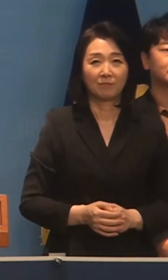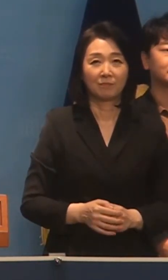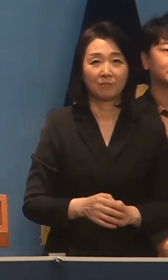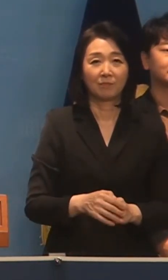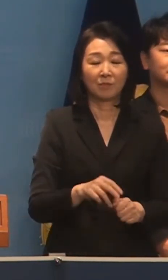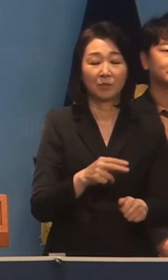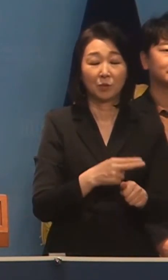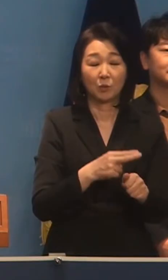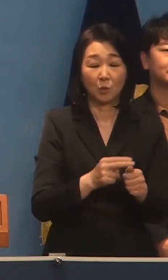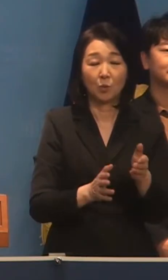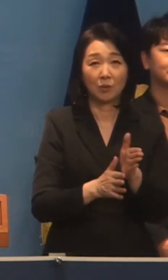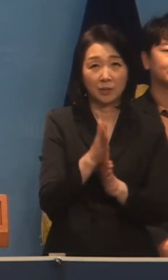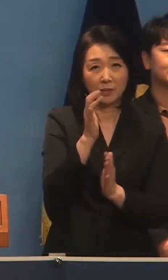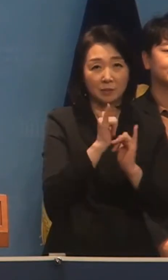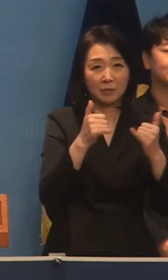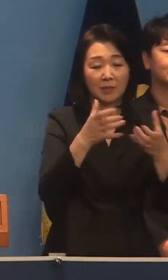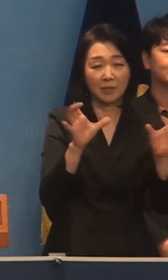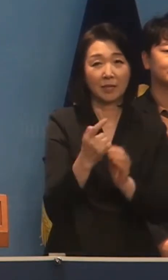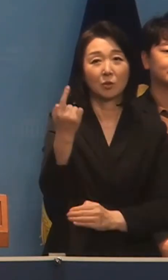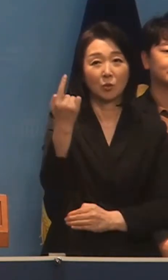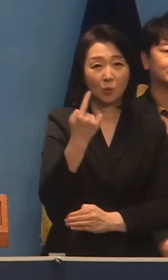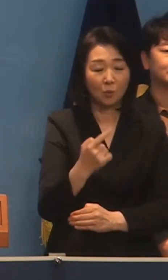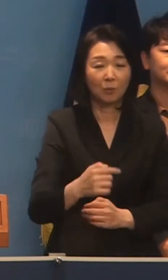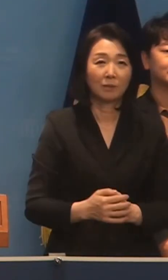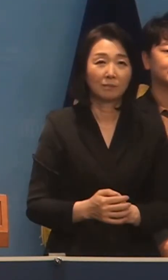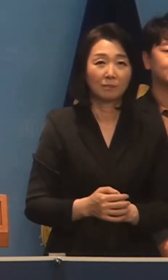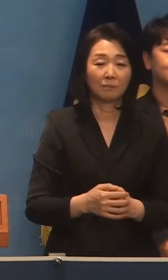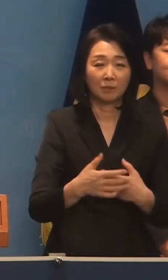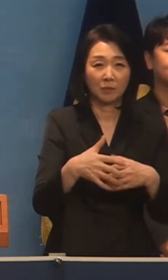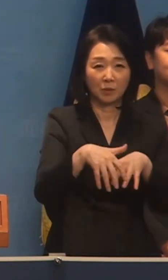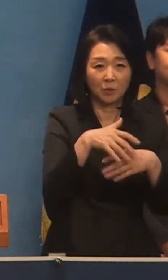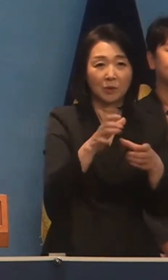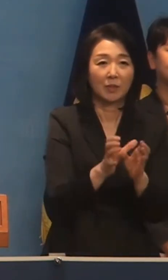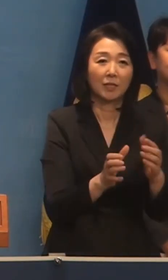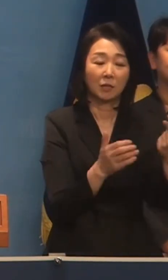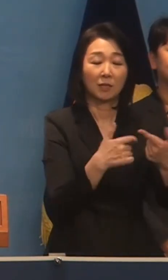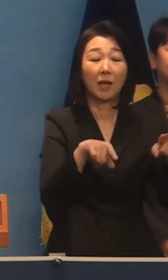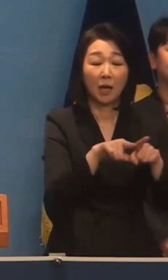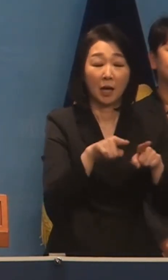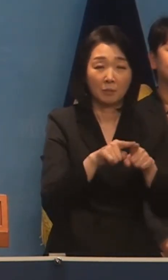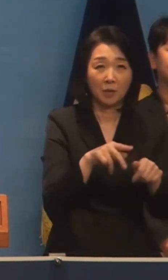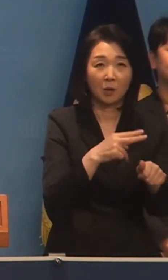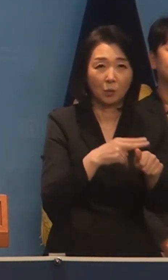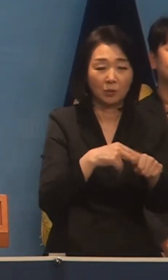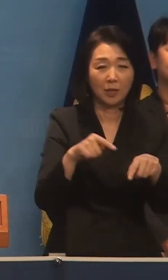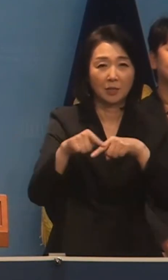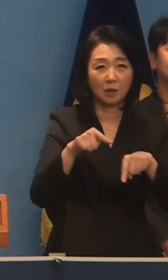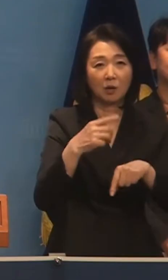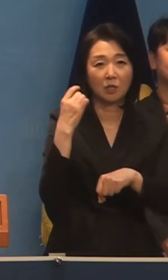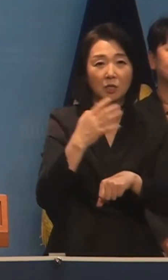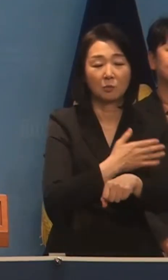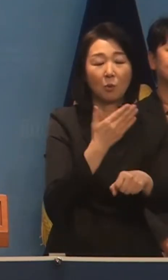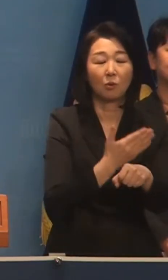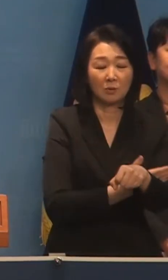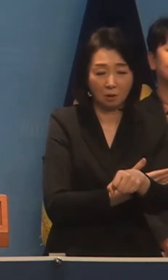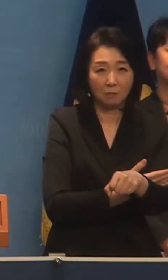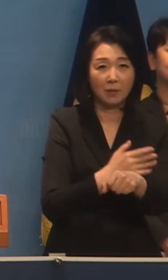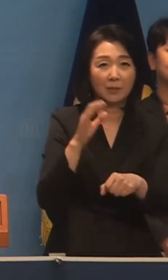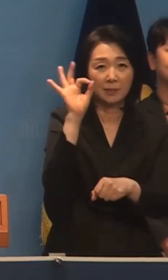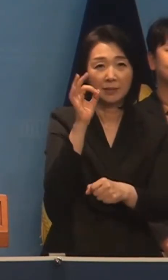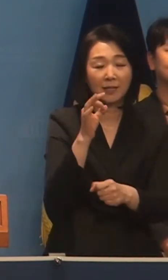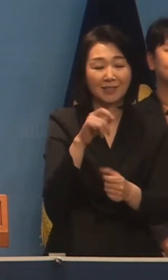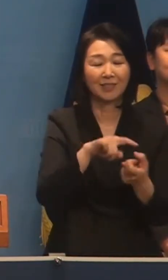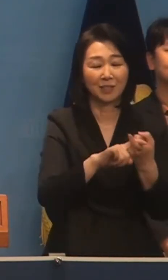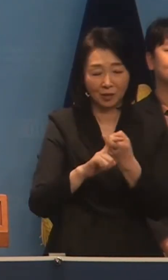교육시민단체에서 오신 분들을 소개하겠습니다. 6개 교원단체가 함께하는 교사 정치기본권 찾기연대 강신만 대표님은